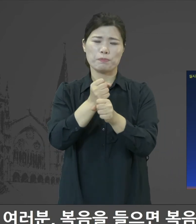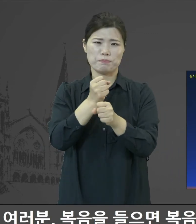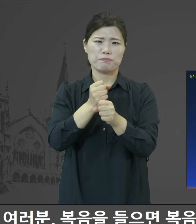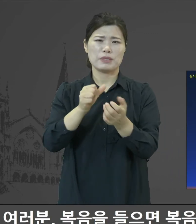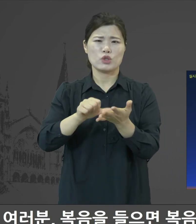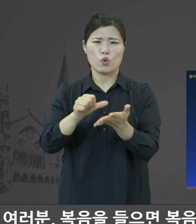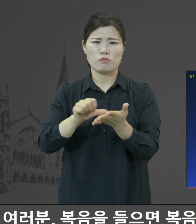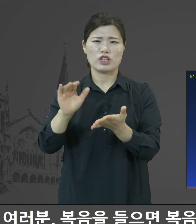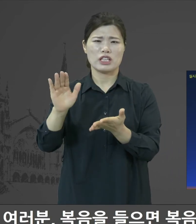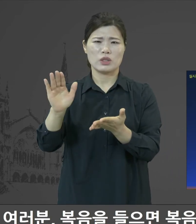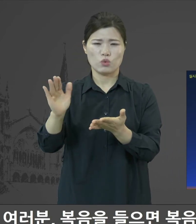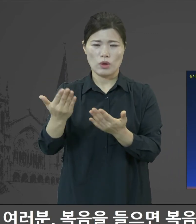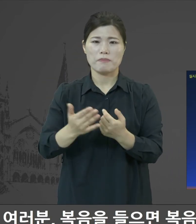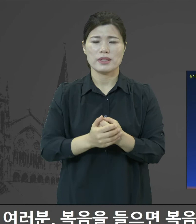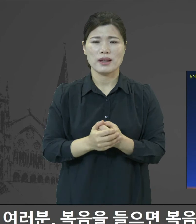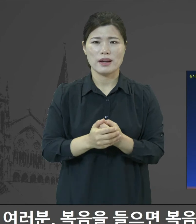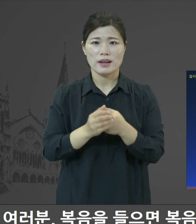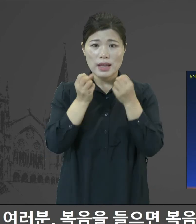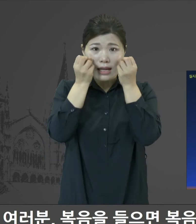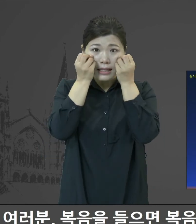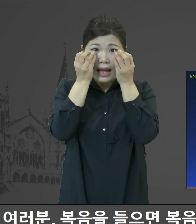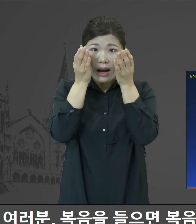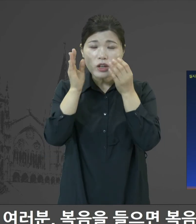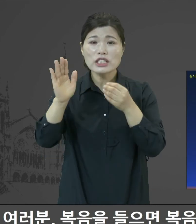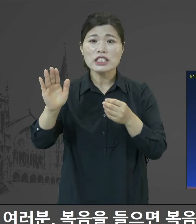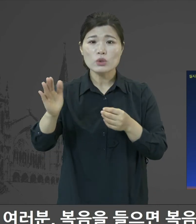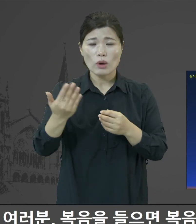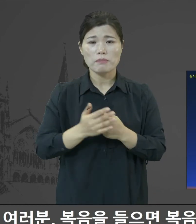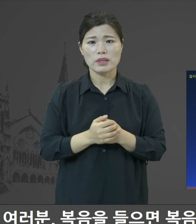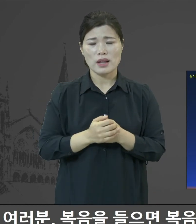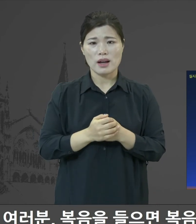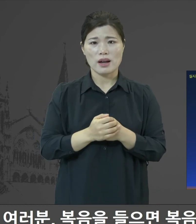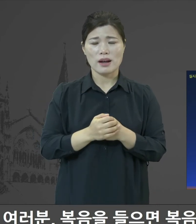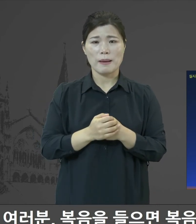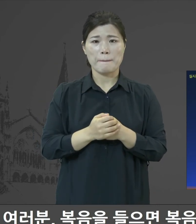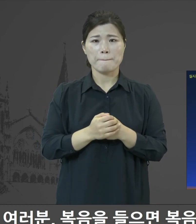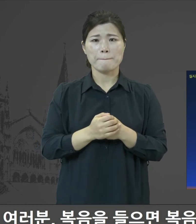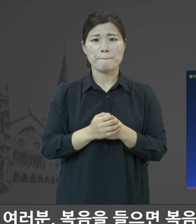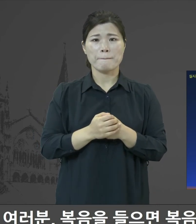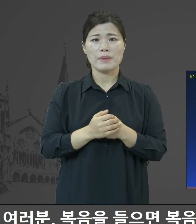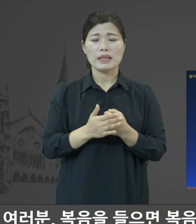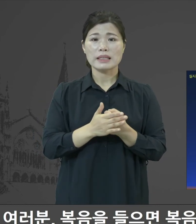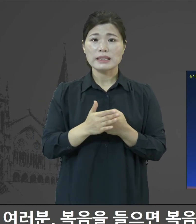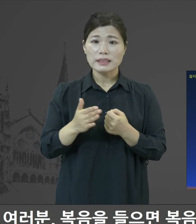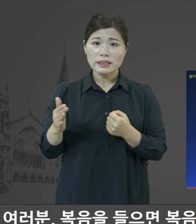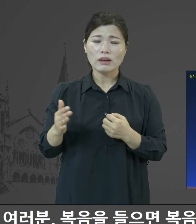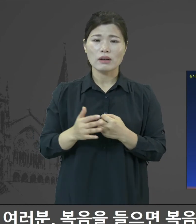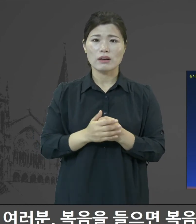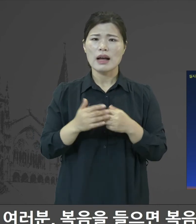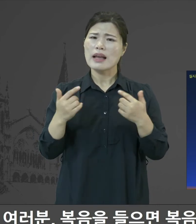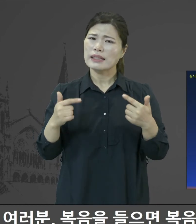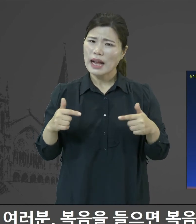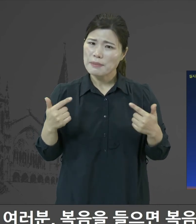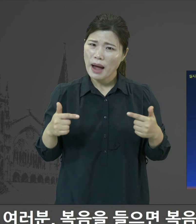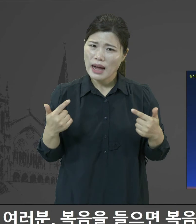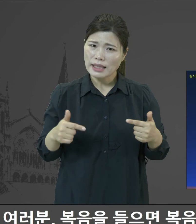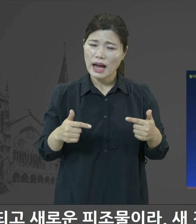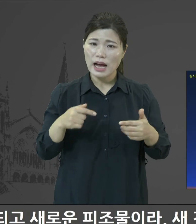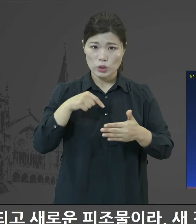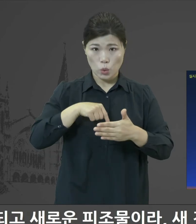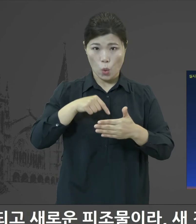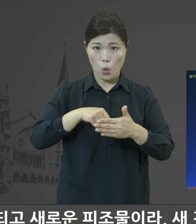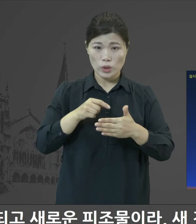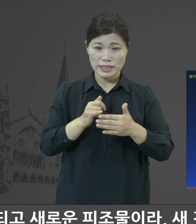새 것이 되었도다, 새로운 원리 가운데 있도다. 그래서 날마다